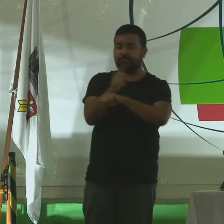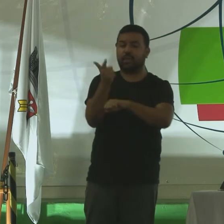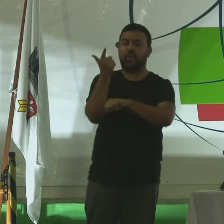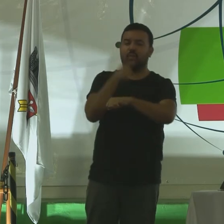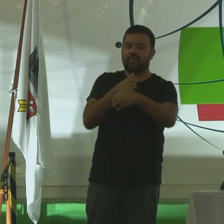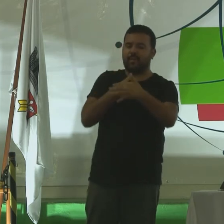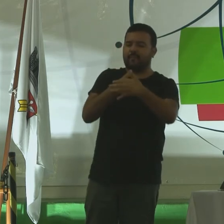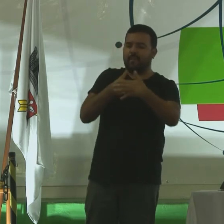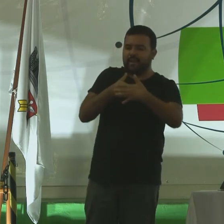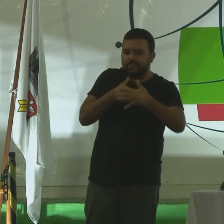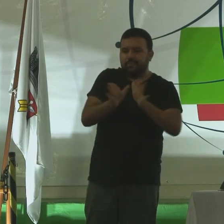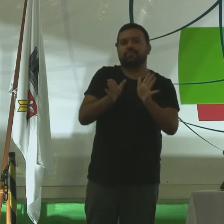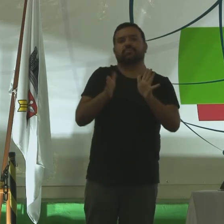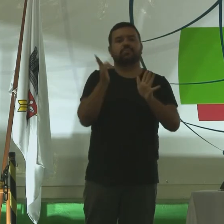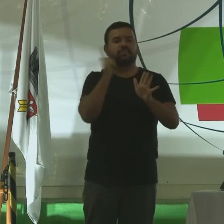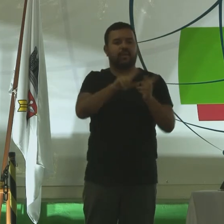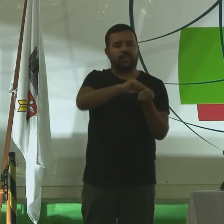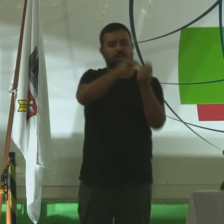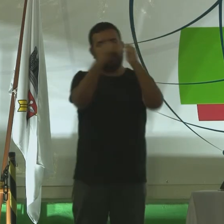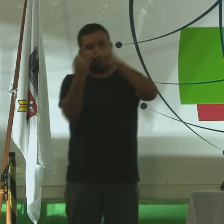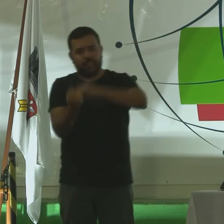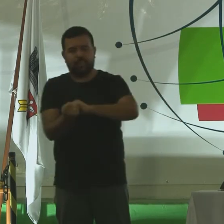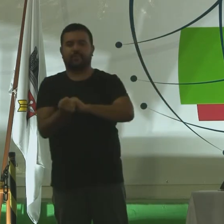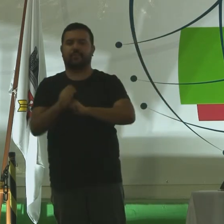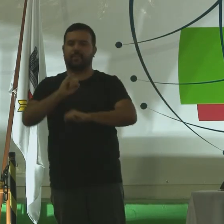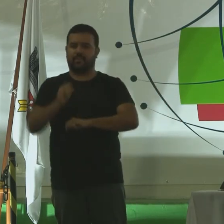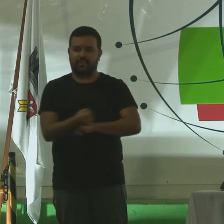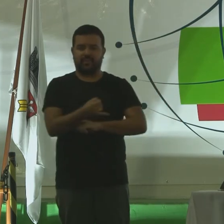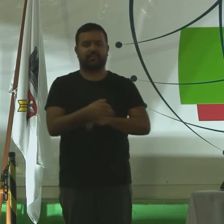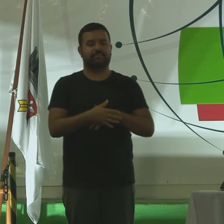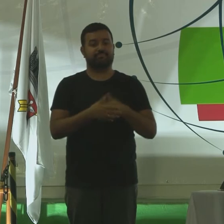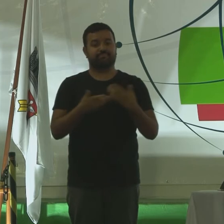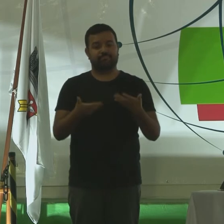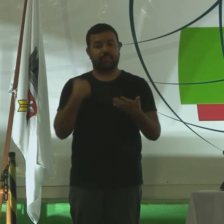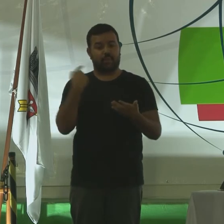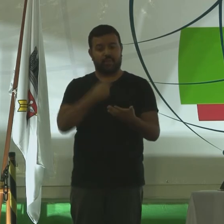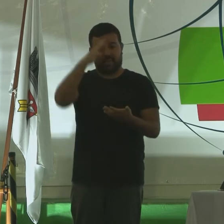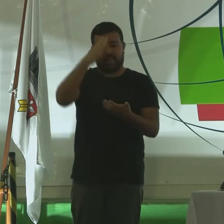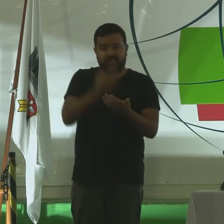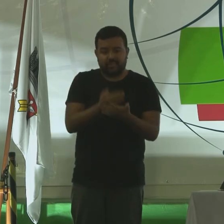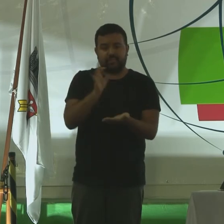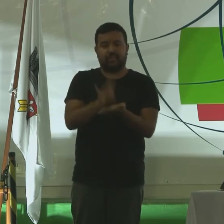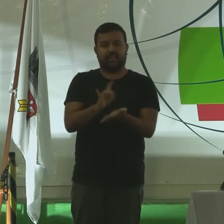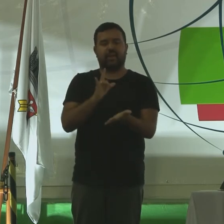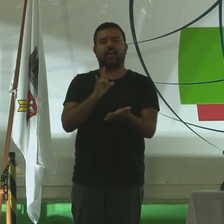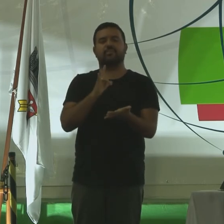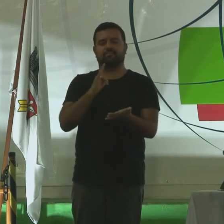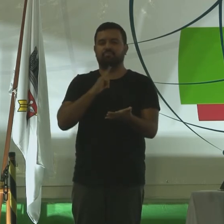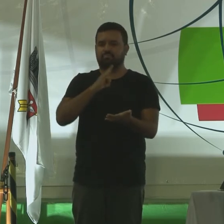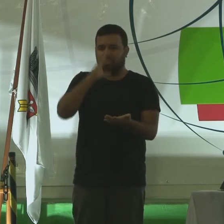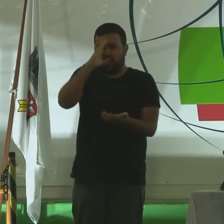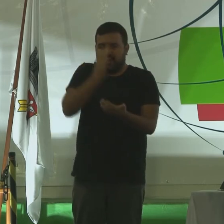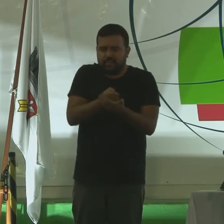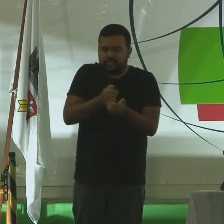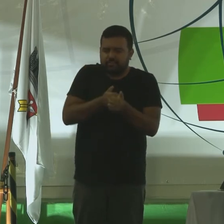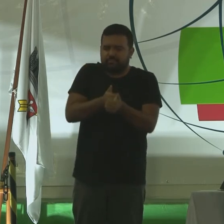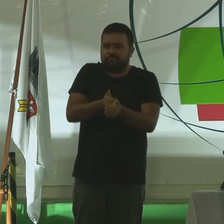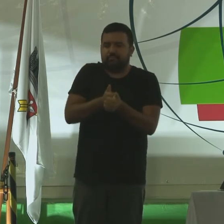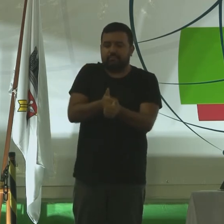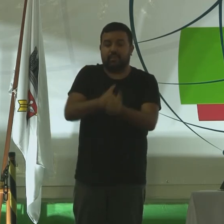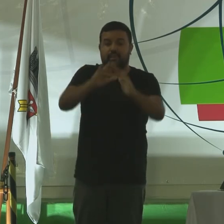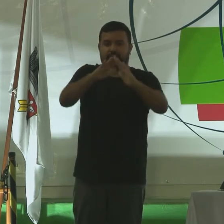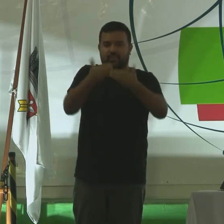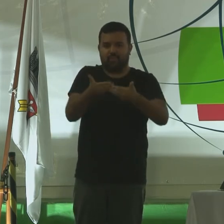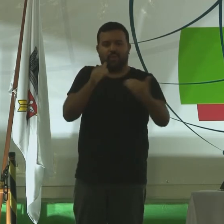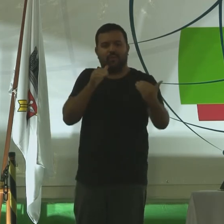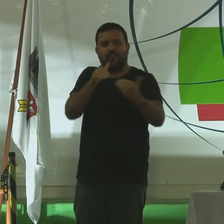aquilo que pode ser uma dificuldade, aquilo que pode ser uma diversidade. Então, nós acreditamos e temos apostado o tempo todo que a escola é